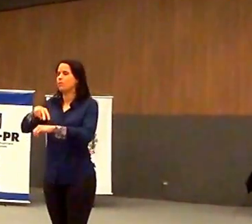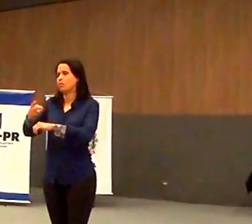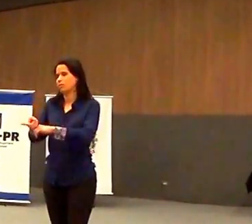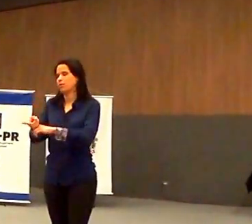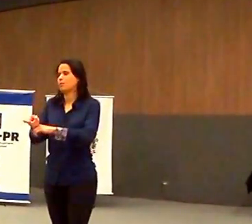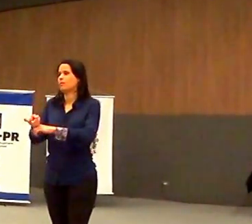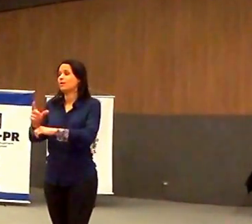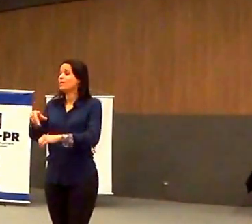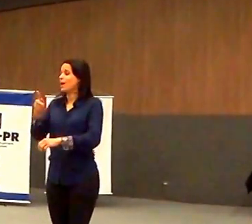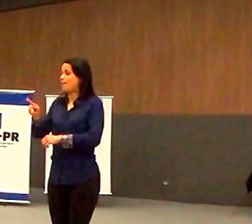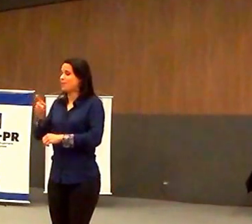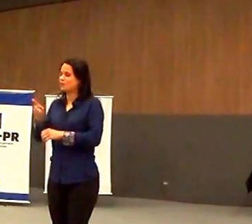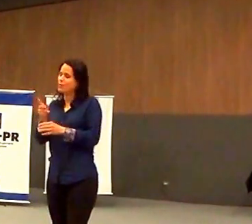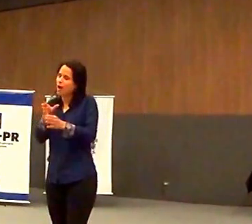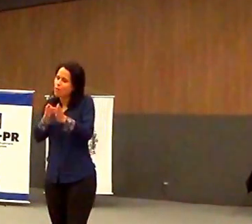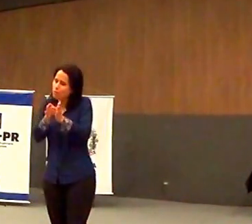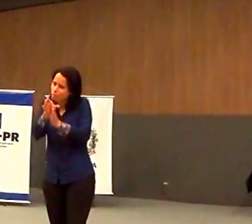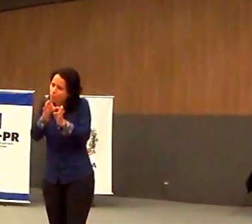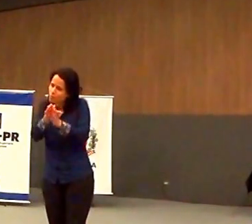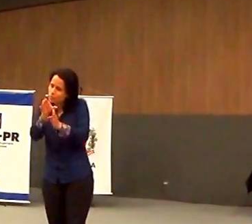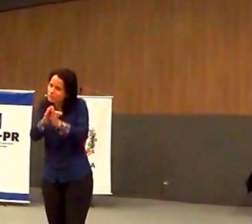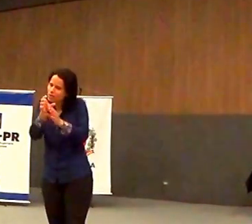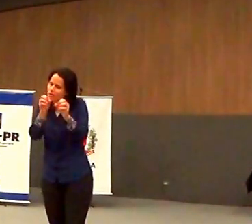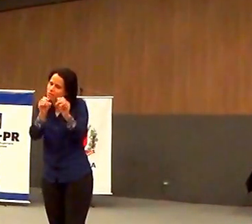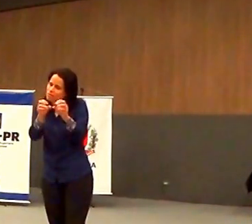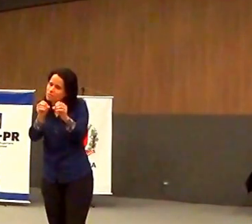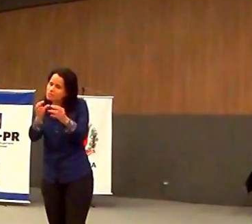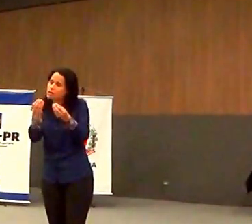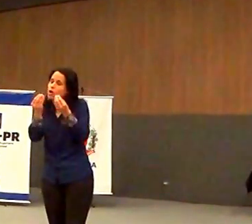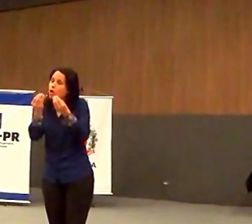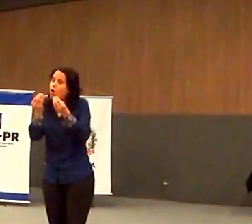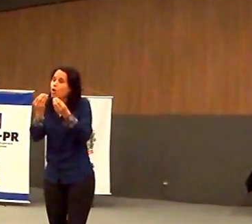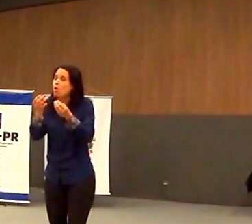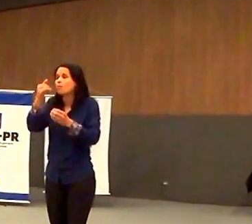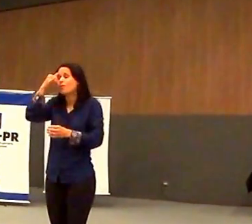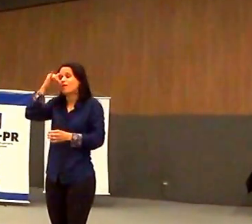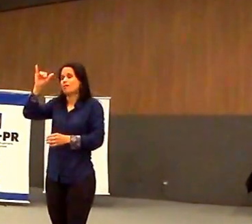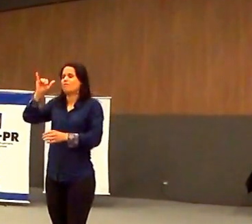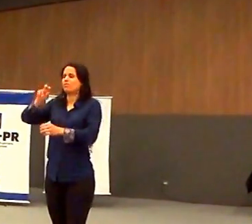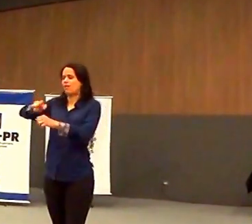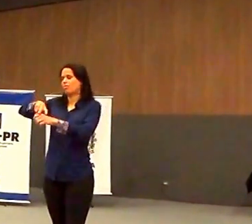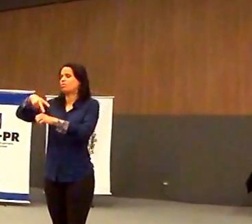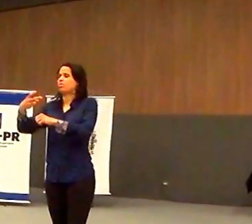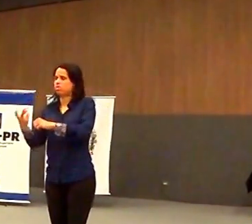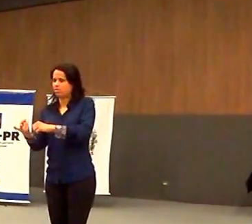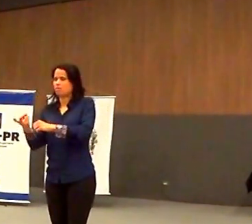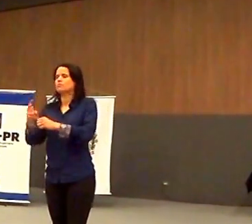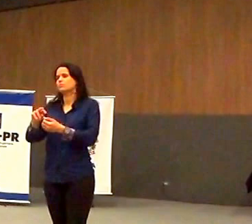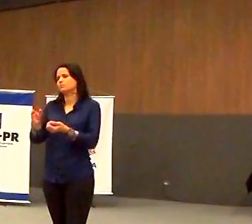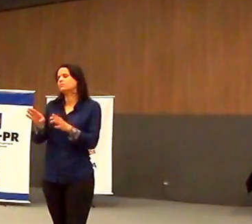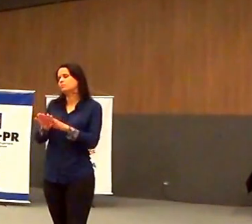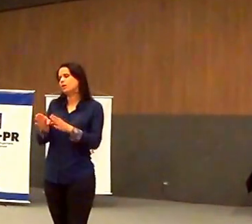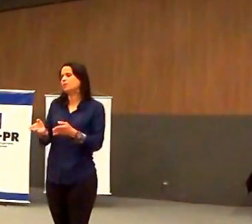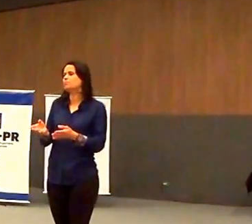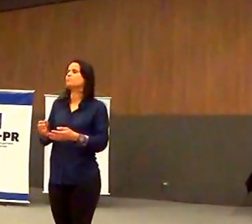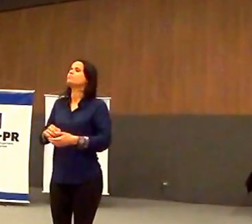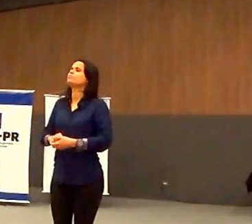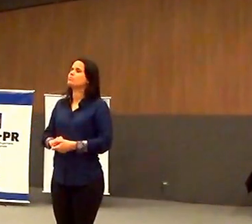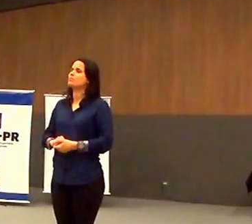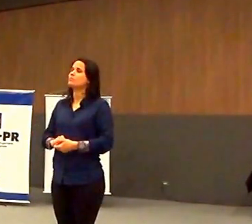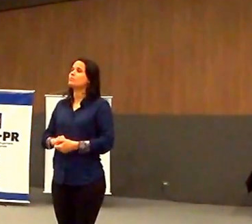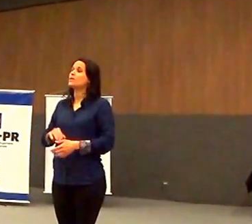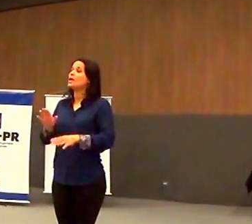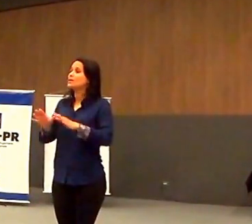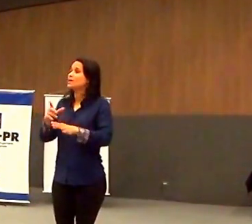PPI, né, quando ela reduz as quedas, ela contribui para a redução dos gastos públicos. Por quê? Aquele idoso